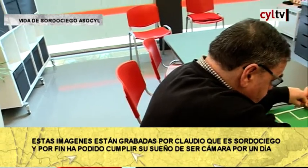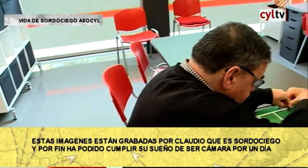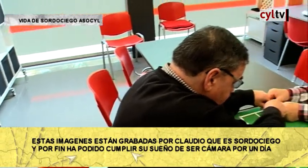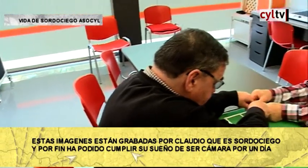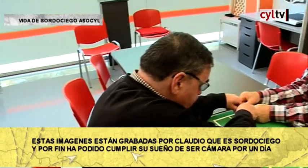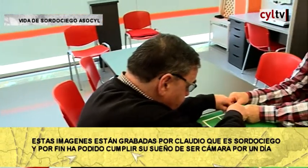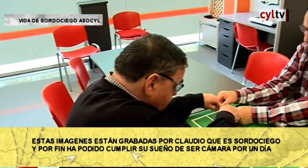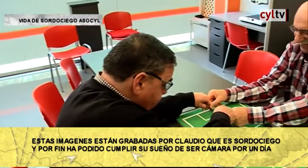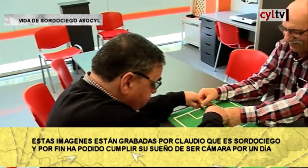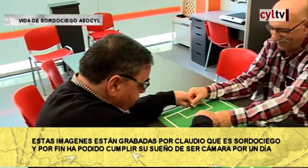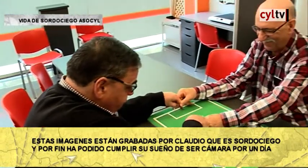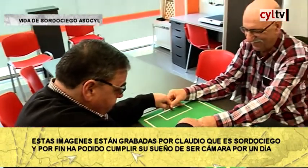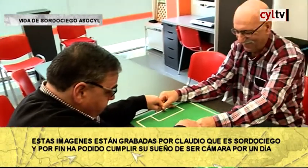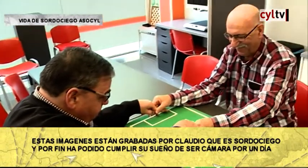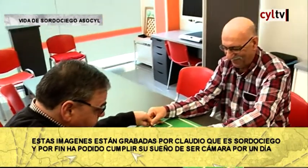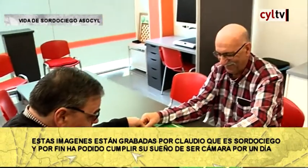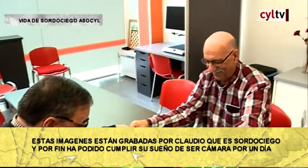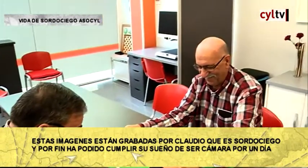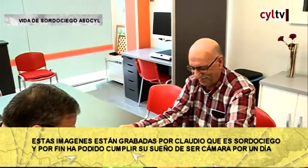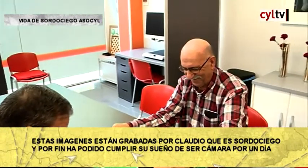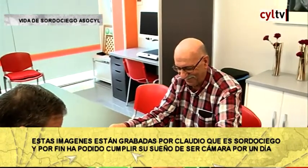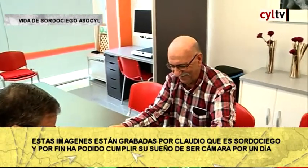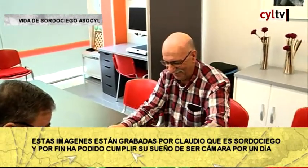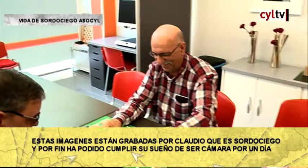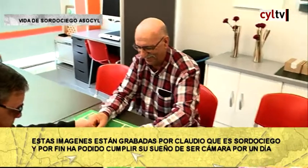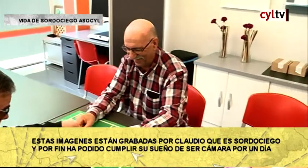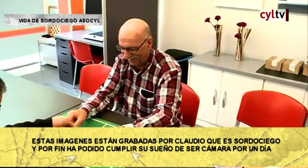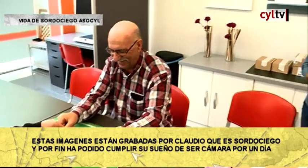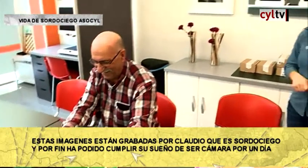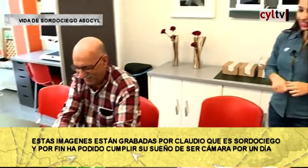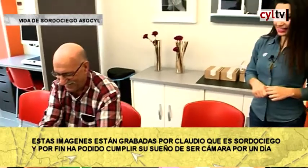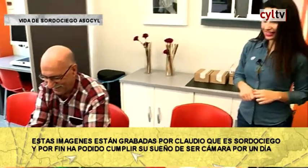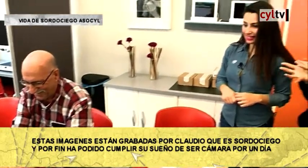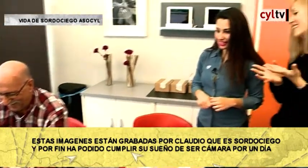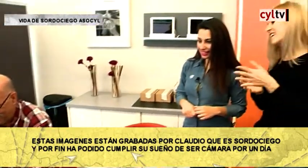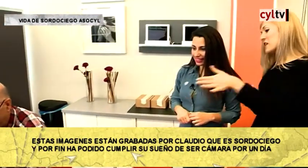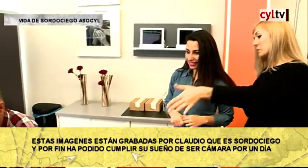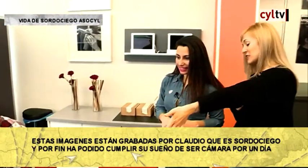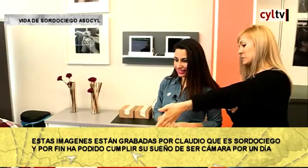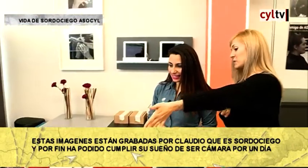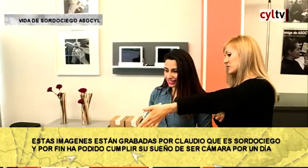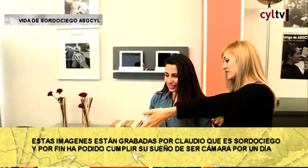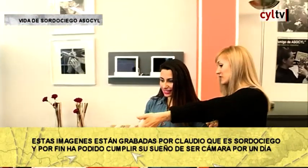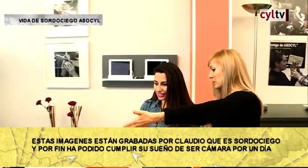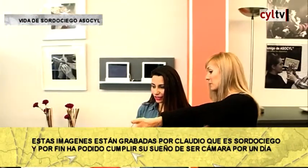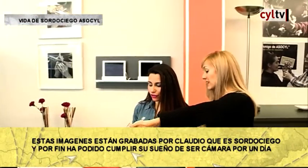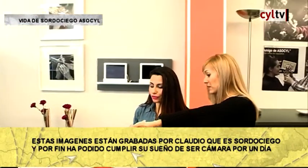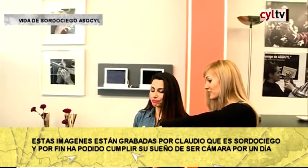explicarle cómo va la jugada, quién tira el gol, etcétera, pues disponemos de este tipo de tableros que